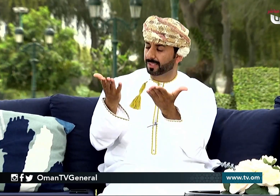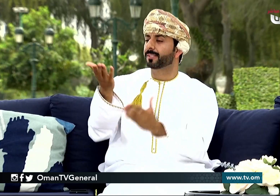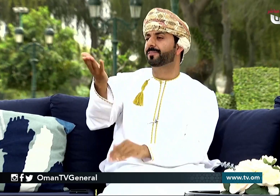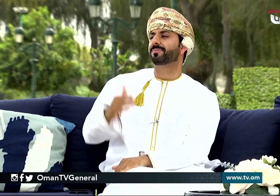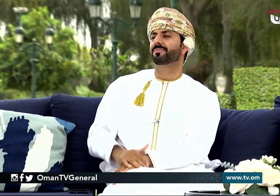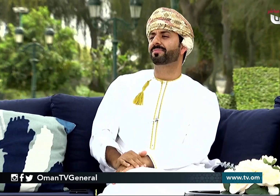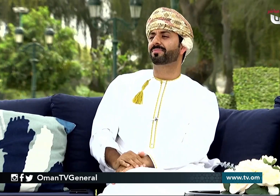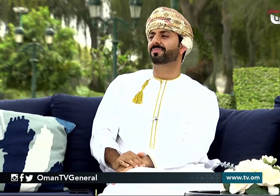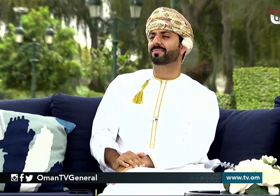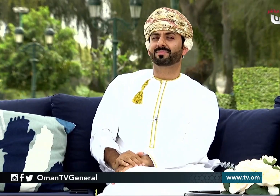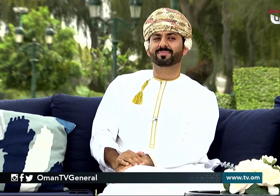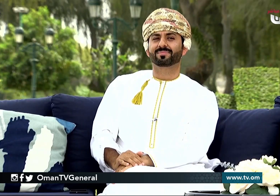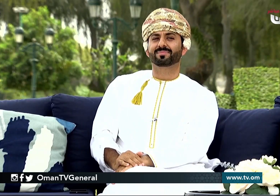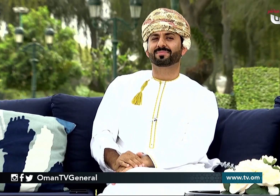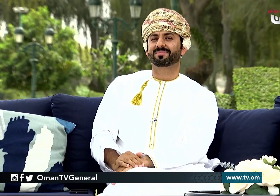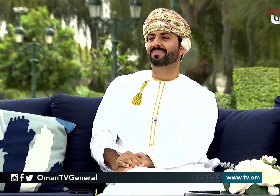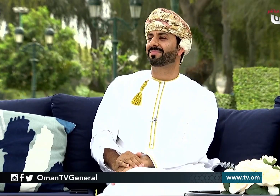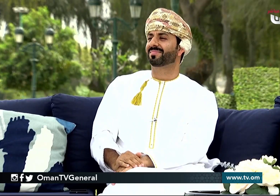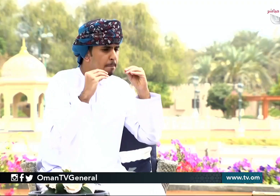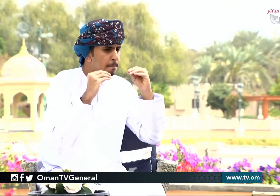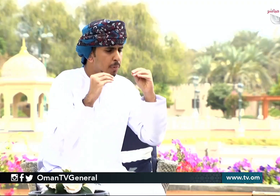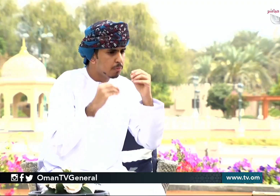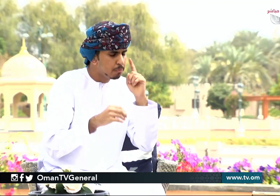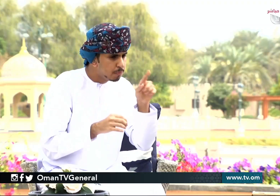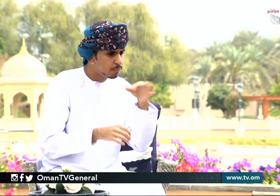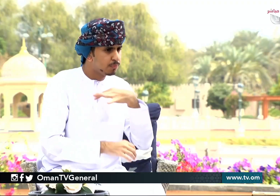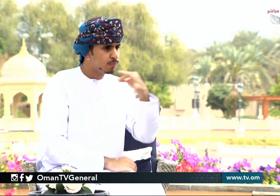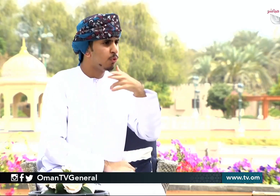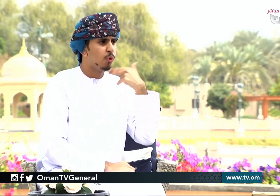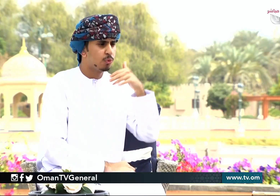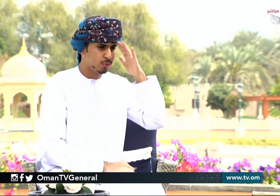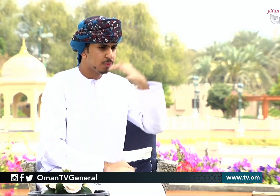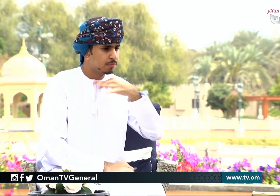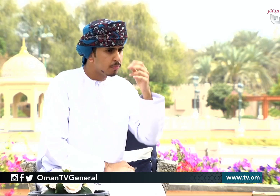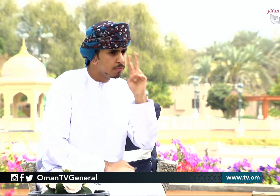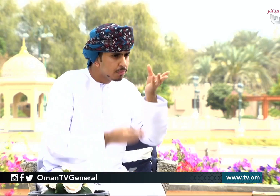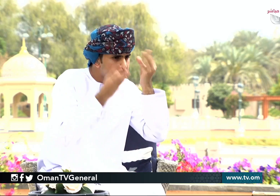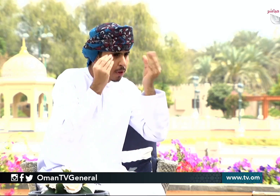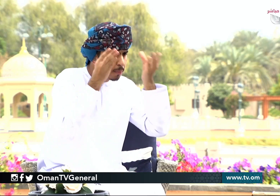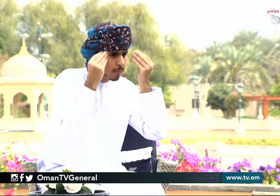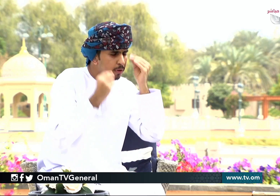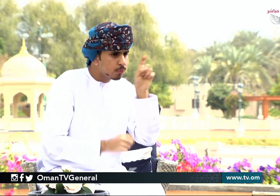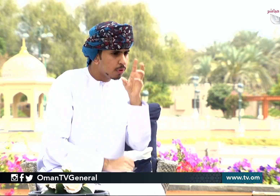خلال هذه الأعمال الإعلامية. نعم، سابقا ما كان عندي افكار كثيره وهذا، فبعد ما تم